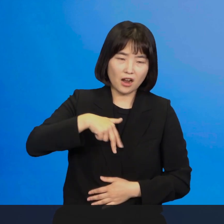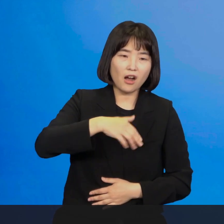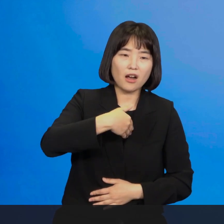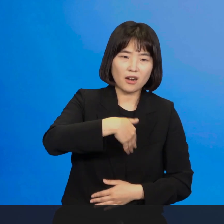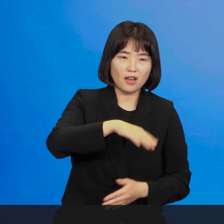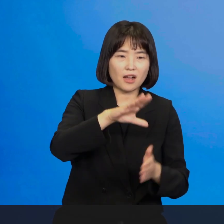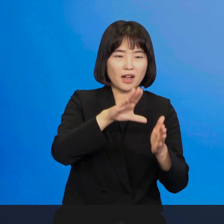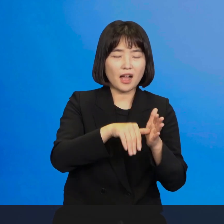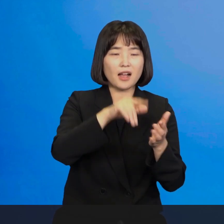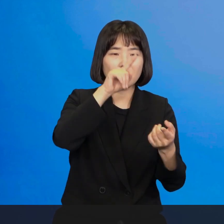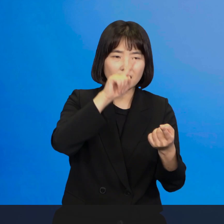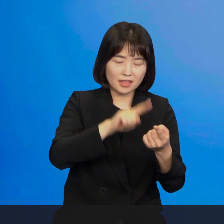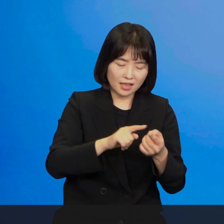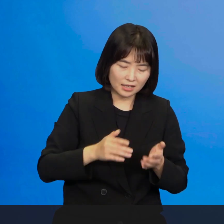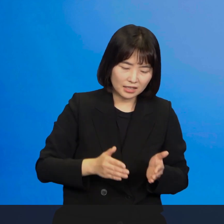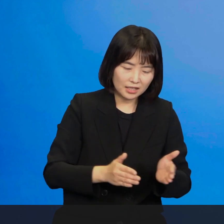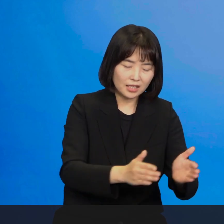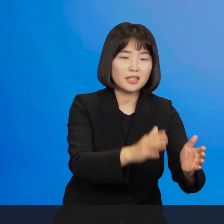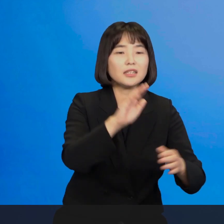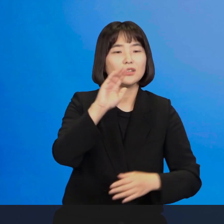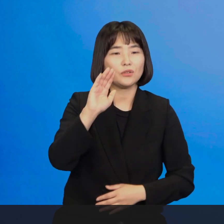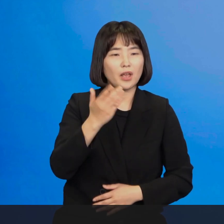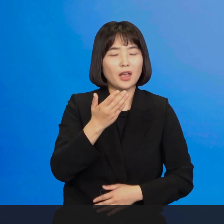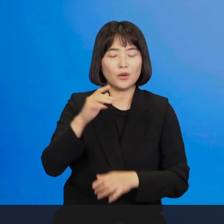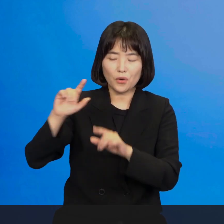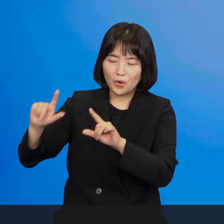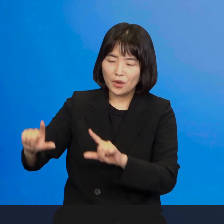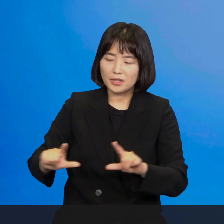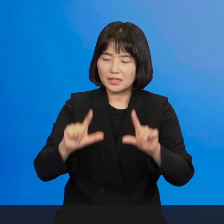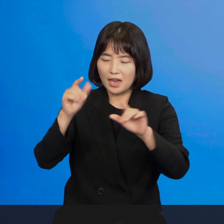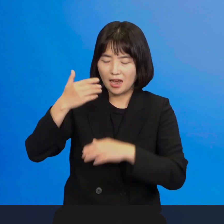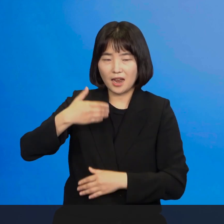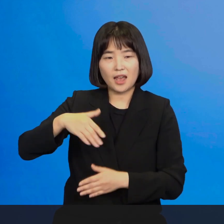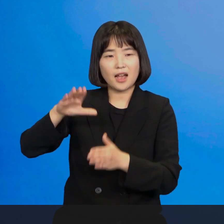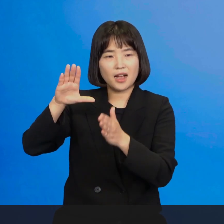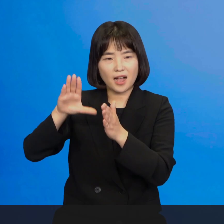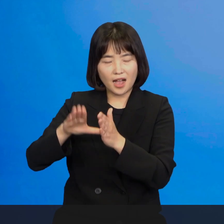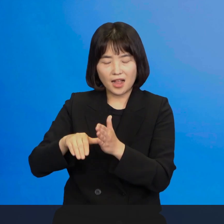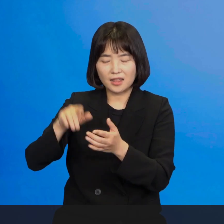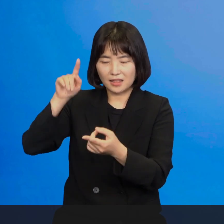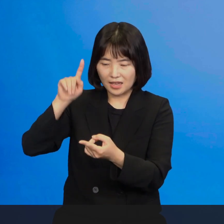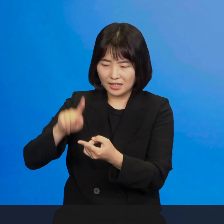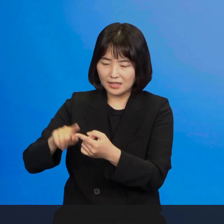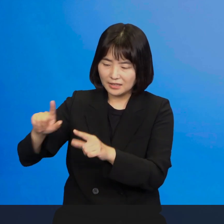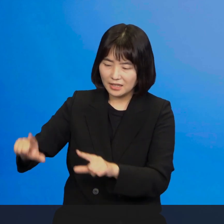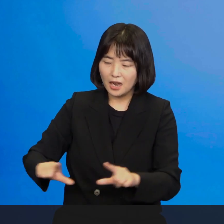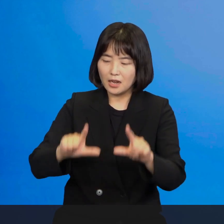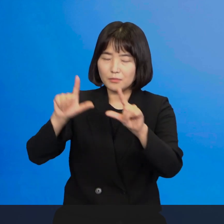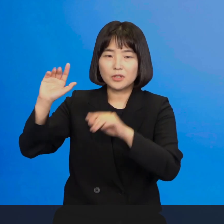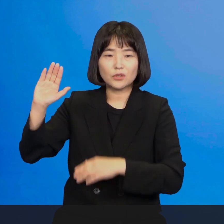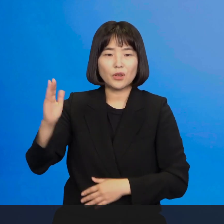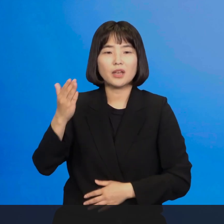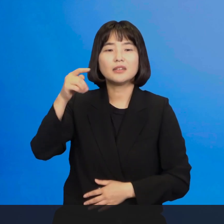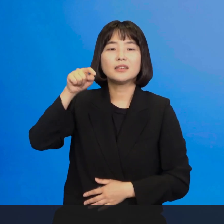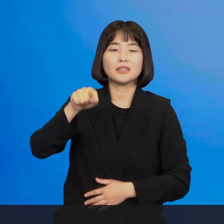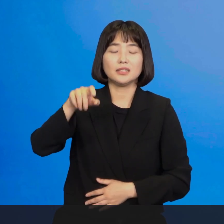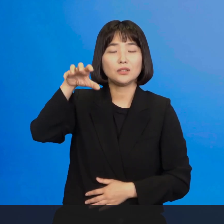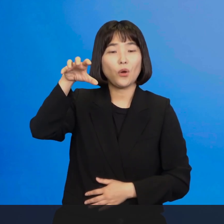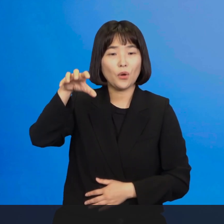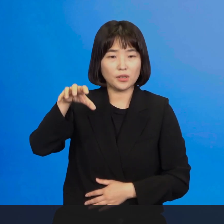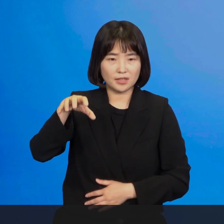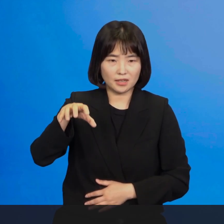내가 걸어갈 때 길이 되고 살아갈 때 삶이